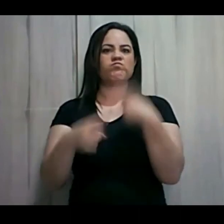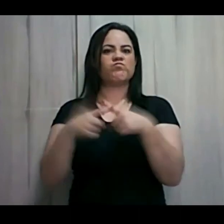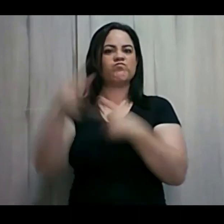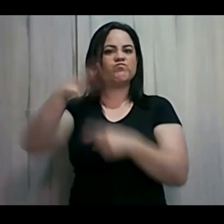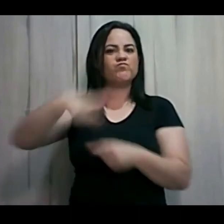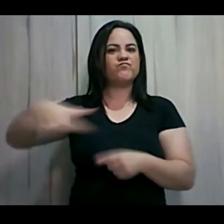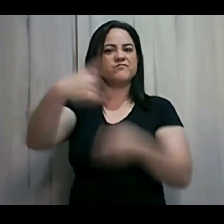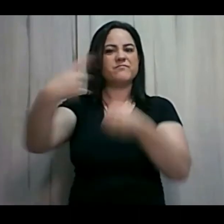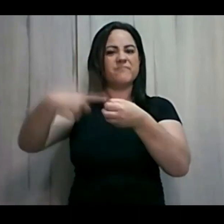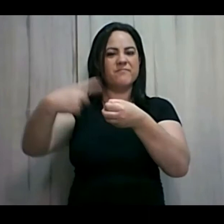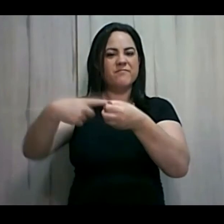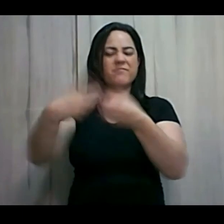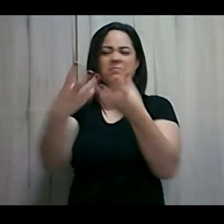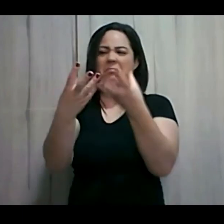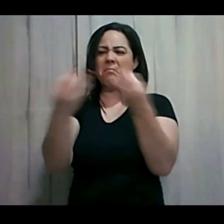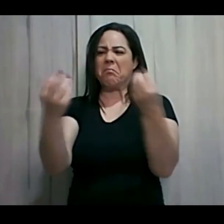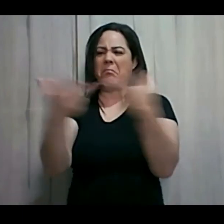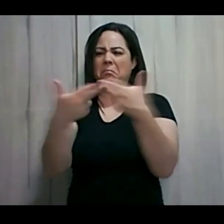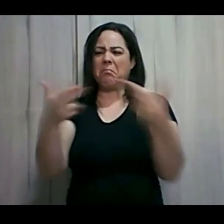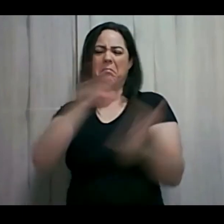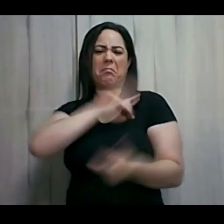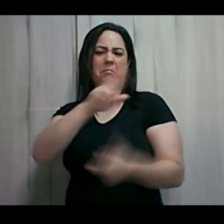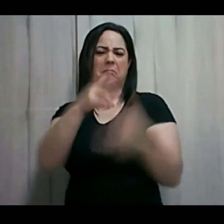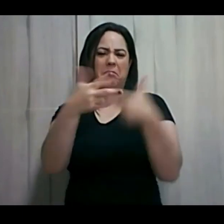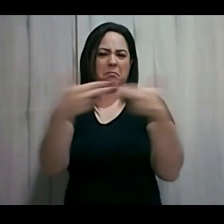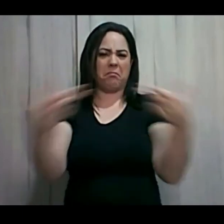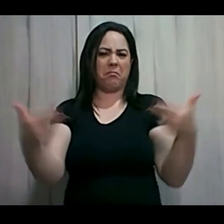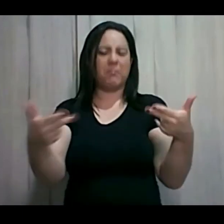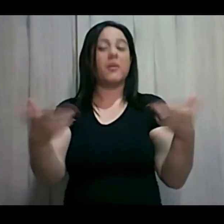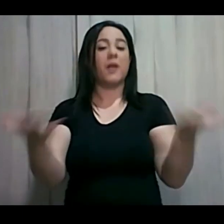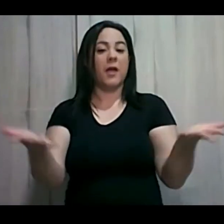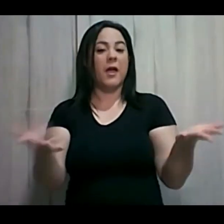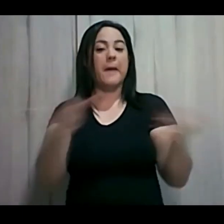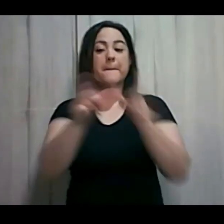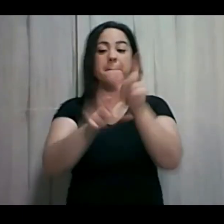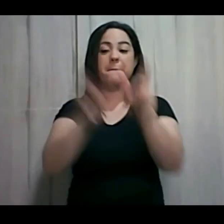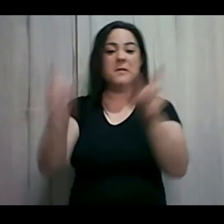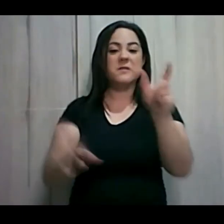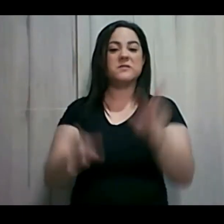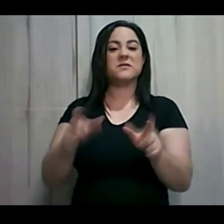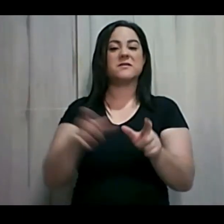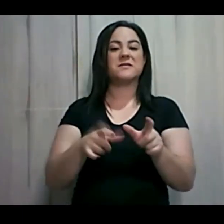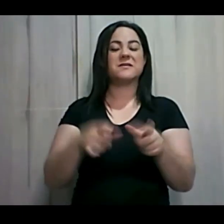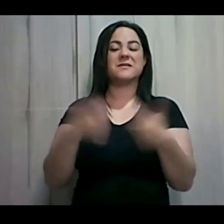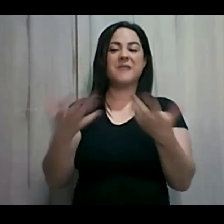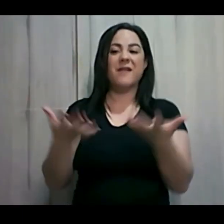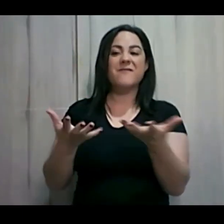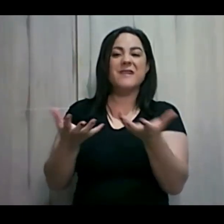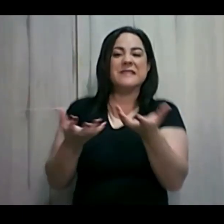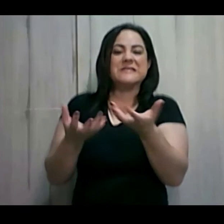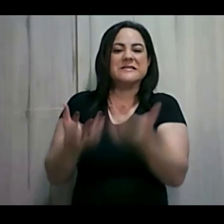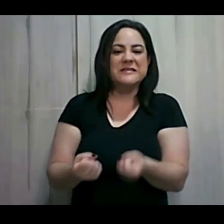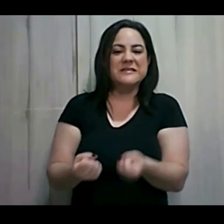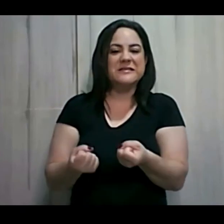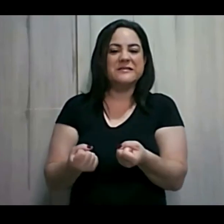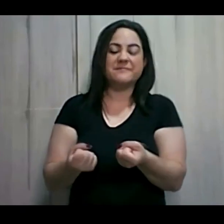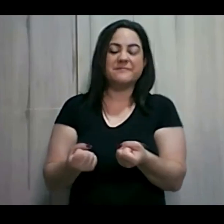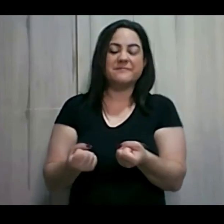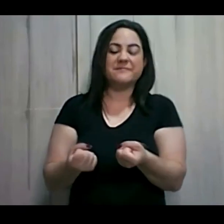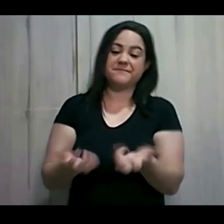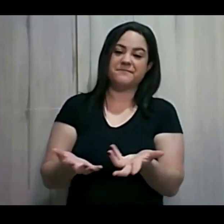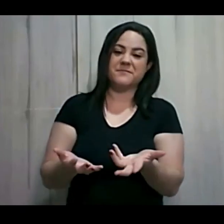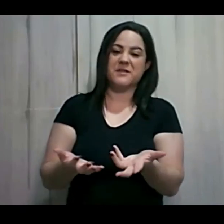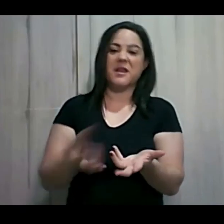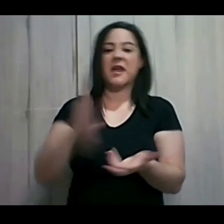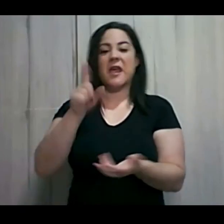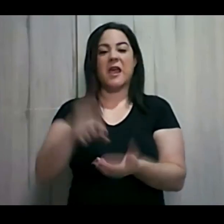muita religiosidade. E muitas dessas pessoas estavam se misturando com a igreja. Era uma igreja que